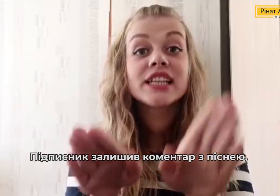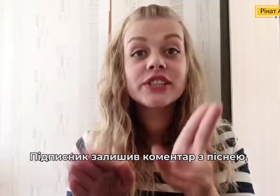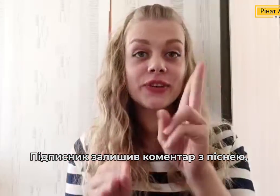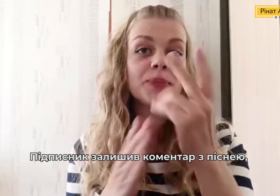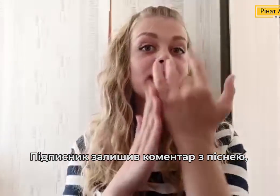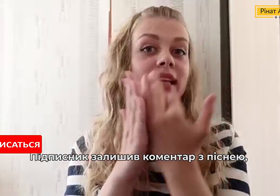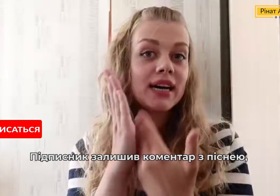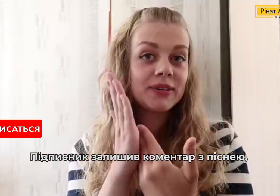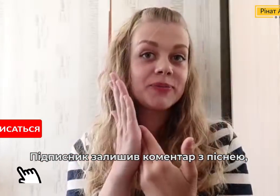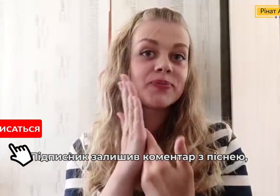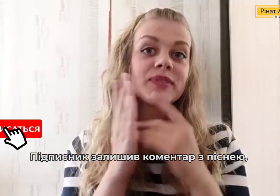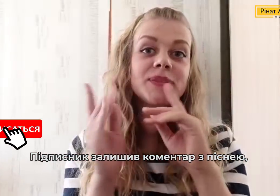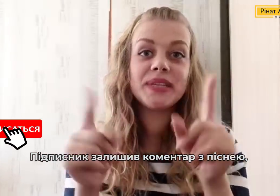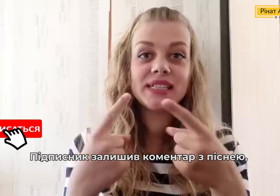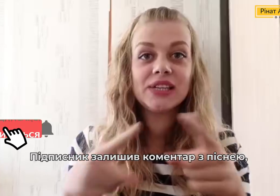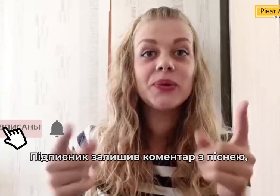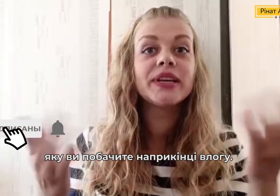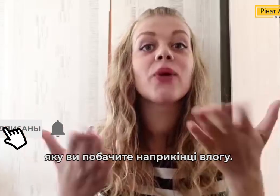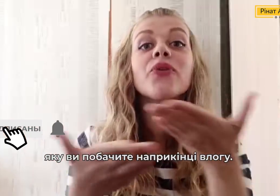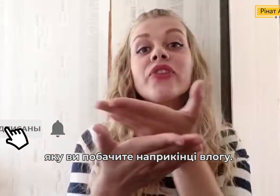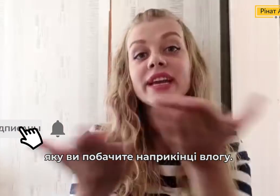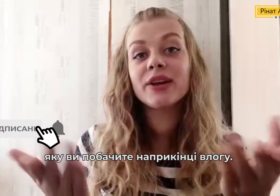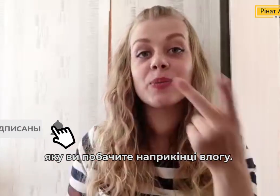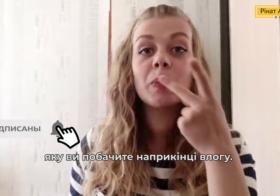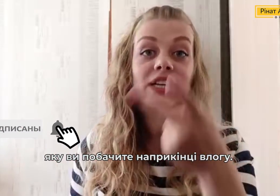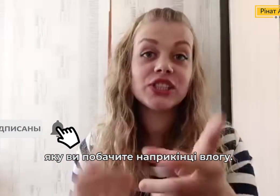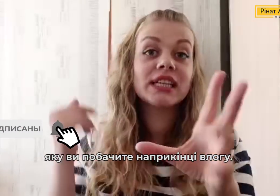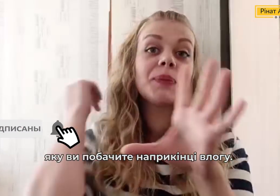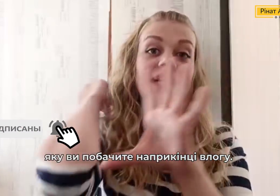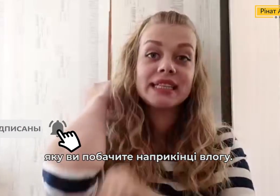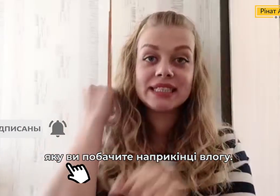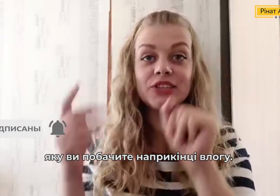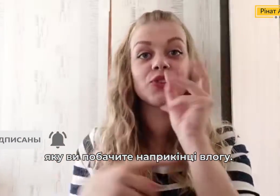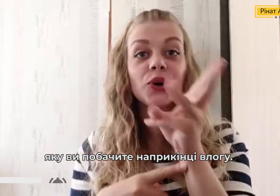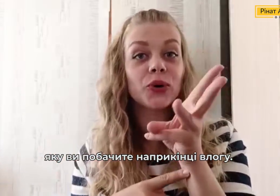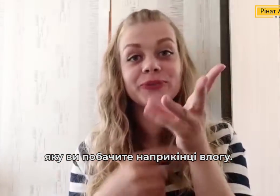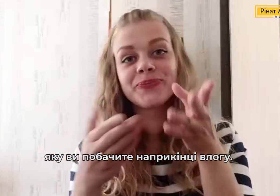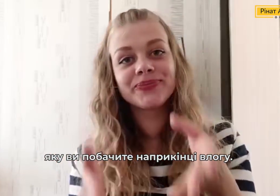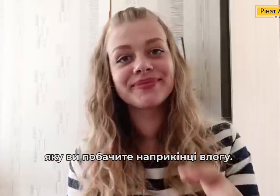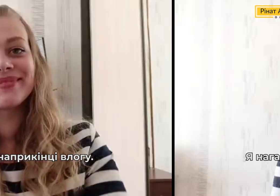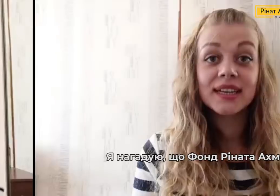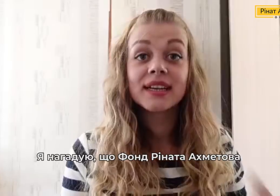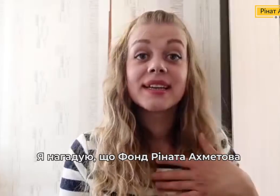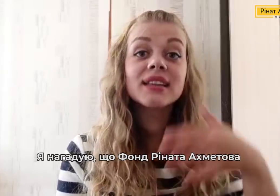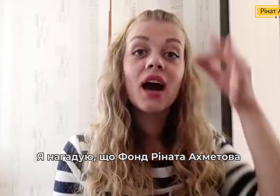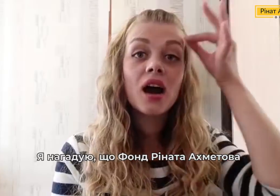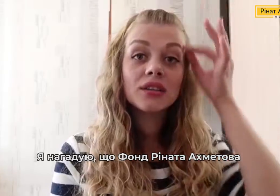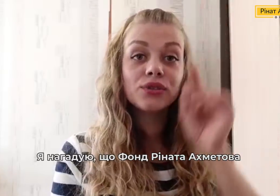залишив коментар з піснею, яку ви побачите наприкінці влогу. Я нагадую,